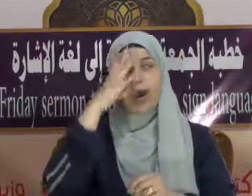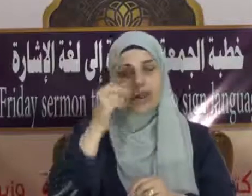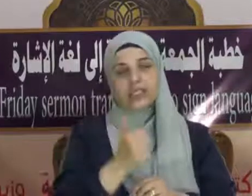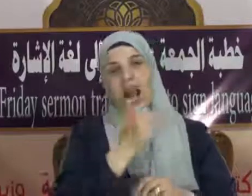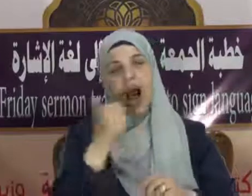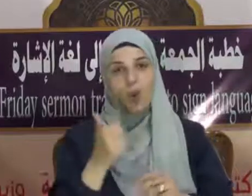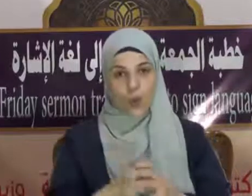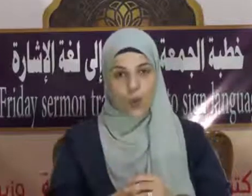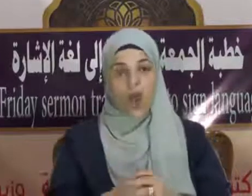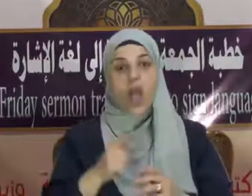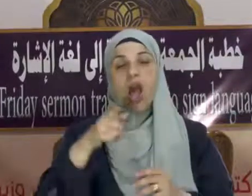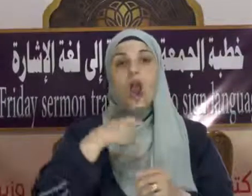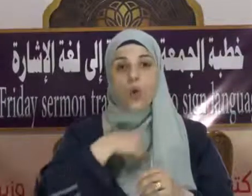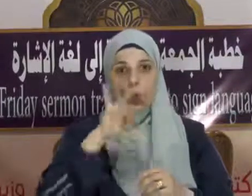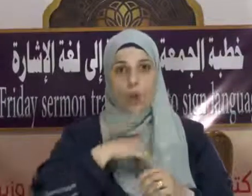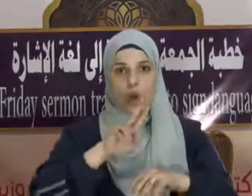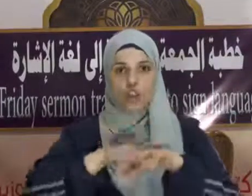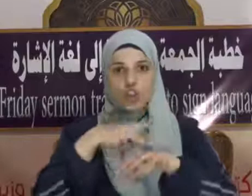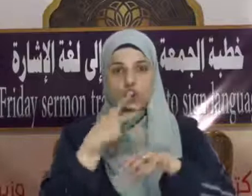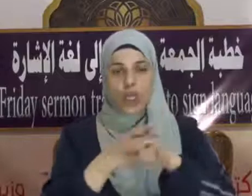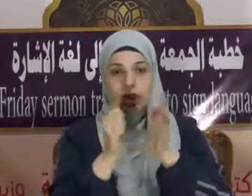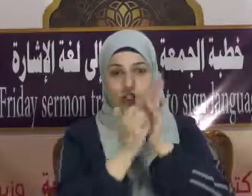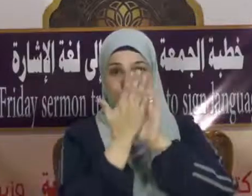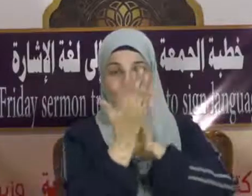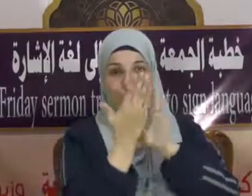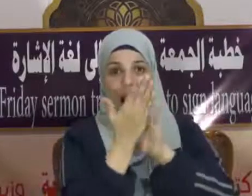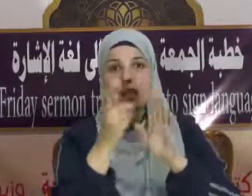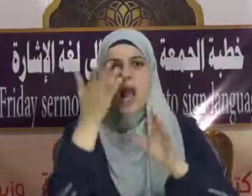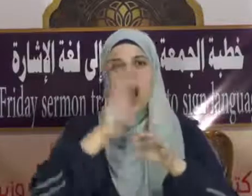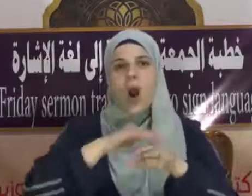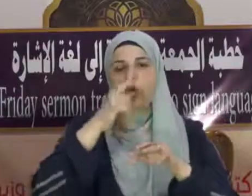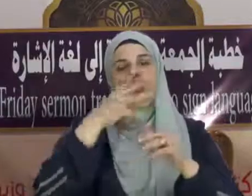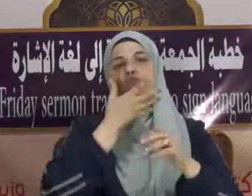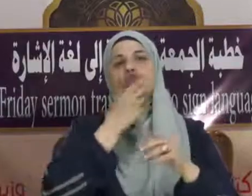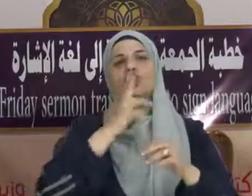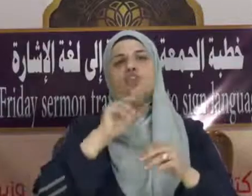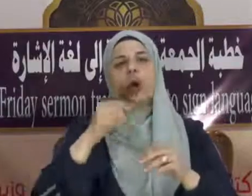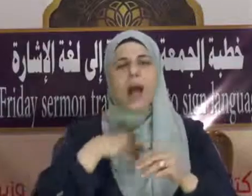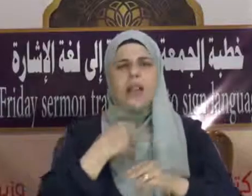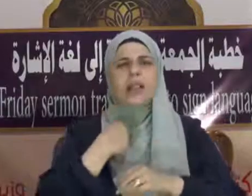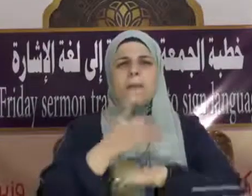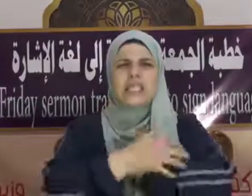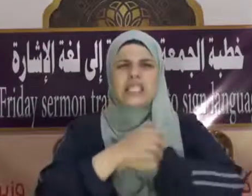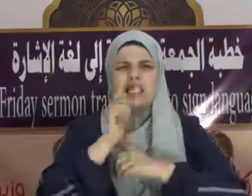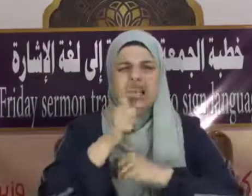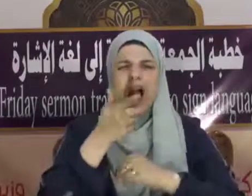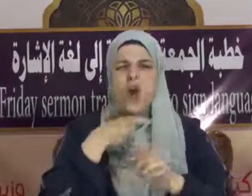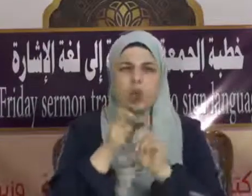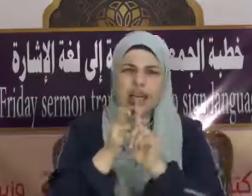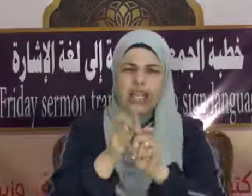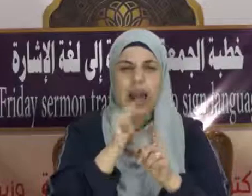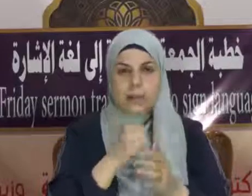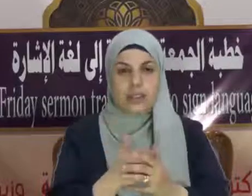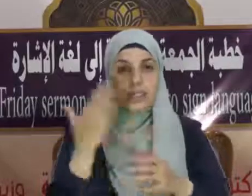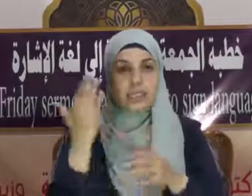عنه شهادة الجار لجاره أو عليه من أعلى درجات التزكية أو الجرح،